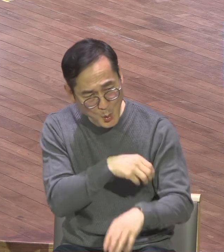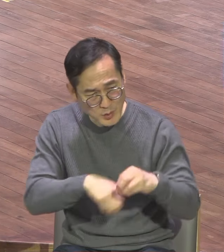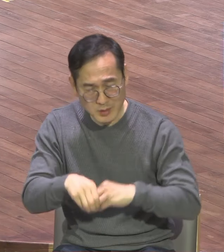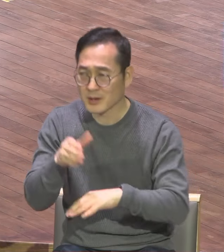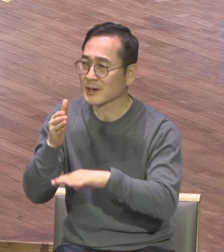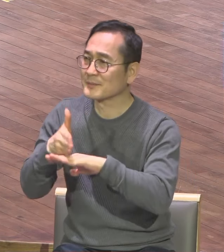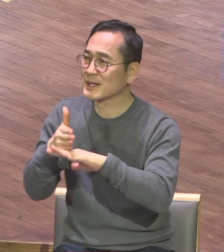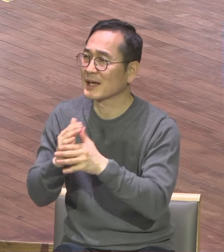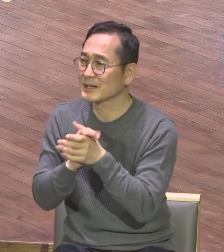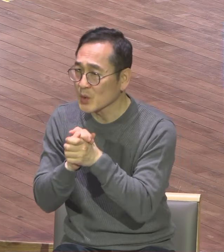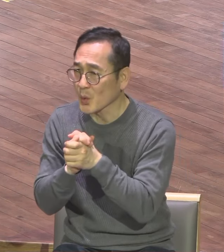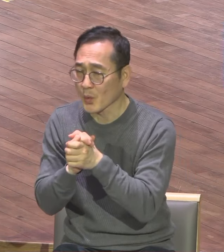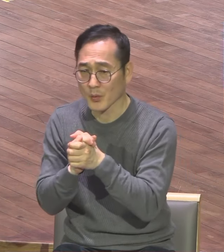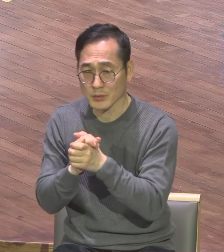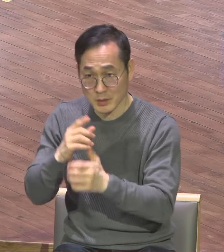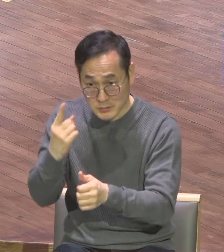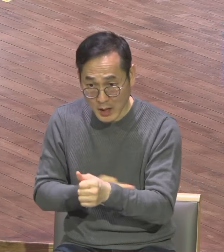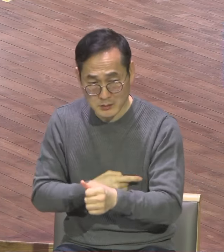강해졌다는 것입니다. 강해졌어요.